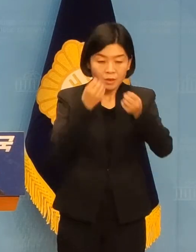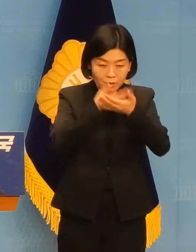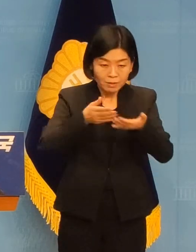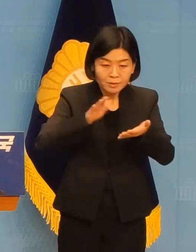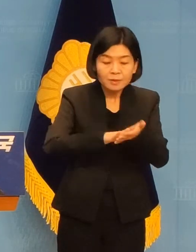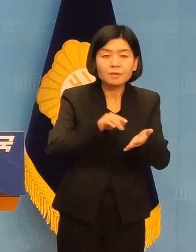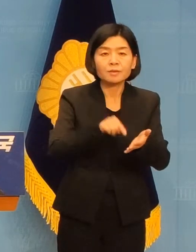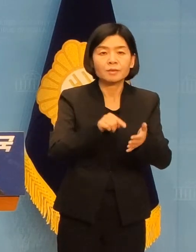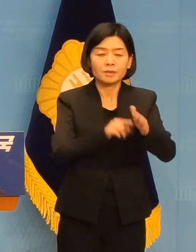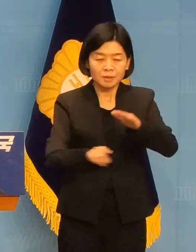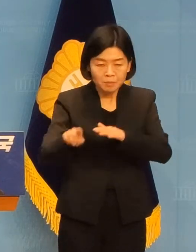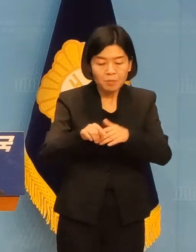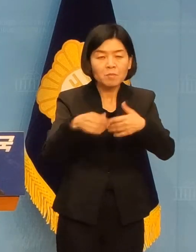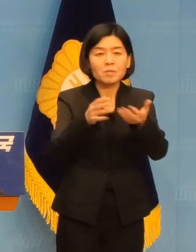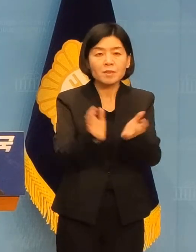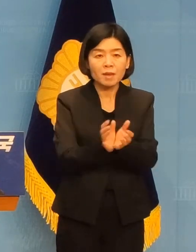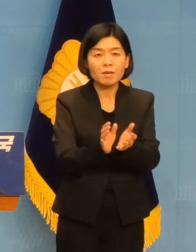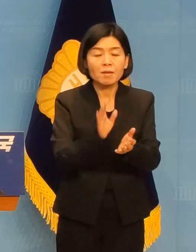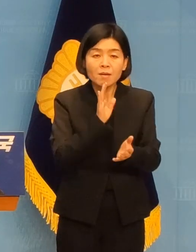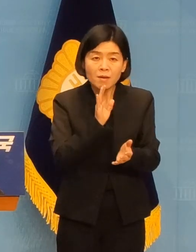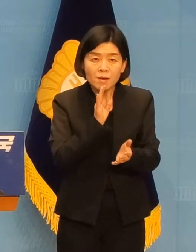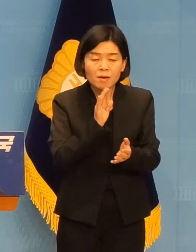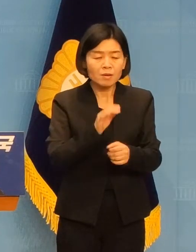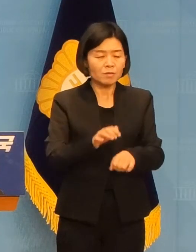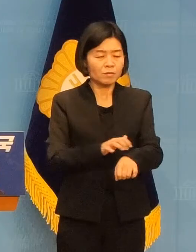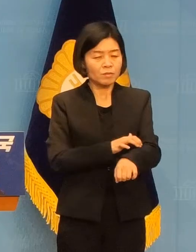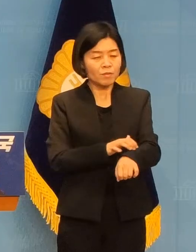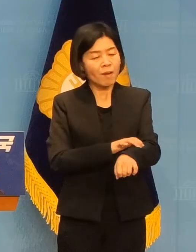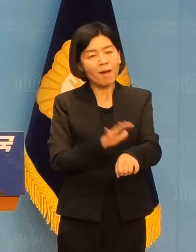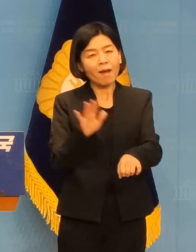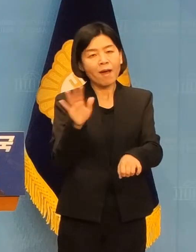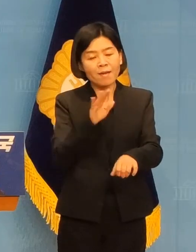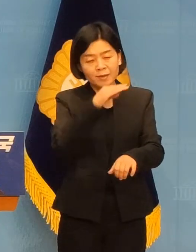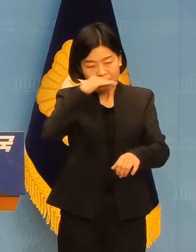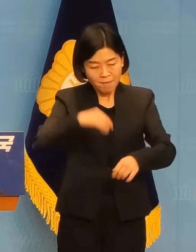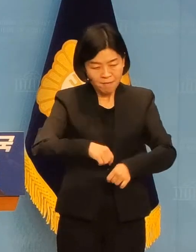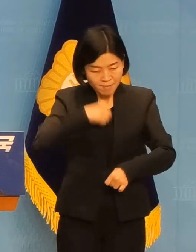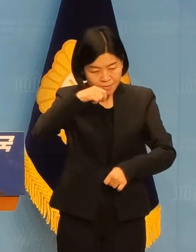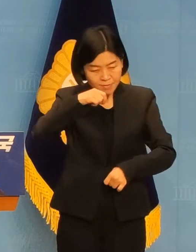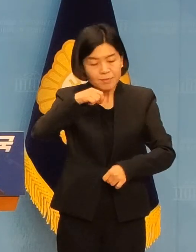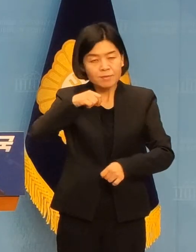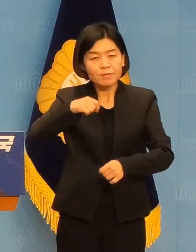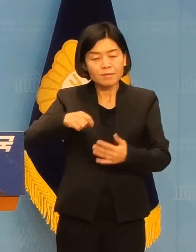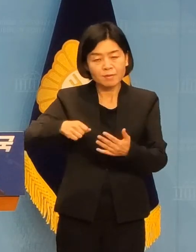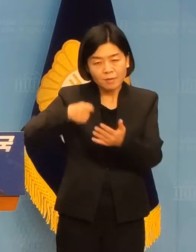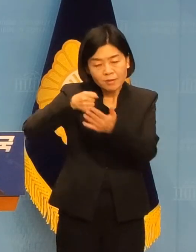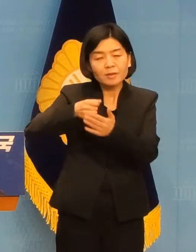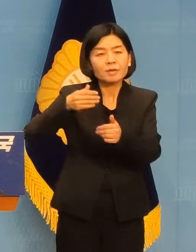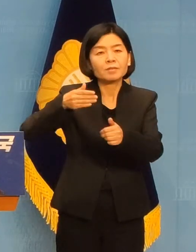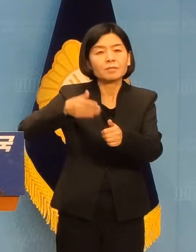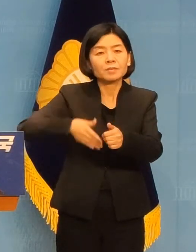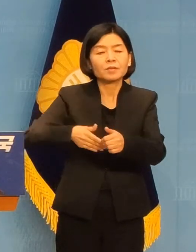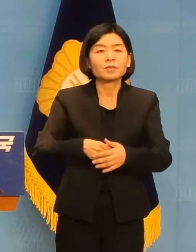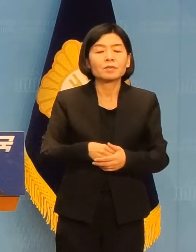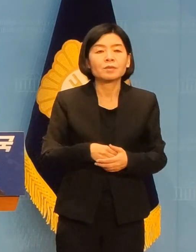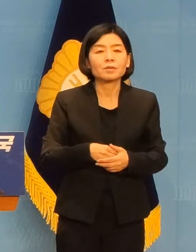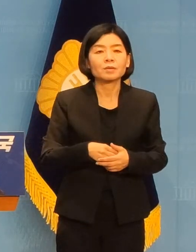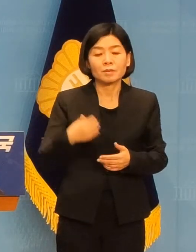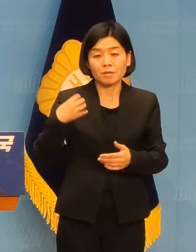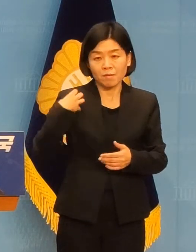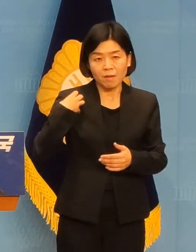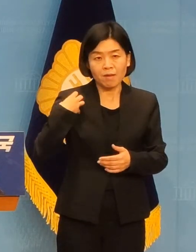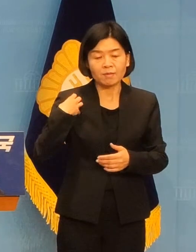혁신적이고 진보적 정당이라면 불편함보다 정의를 택해야 합니다. 제가 그